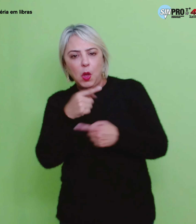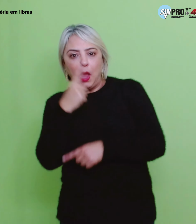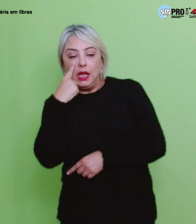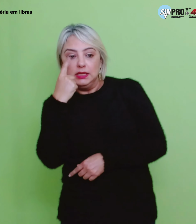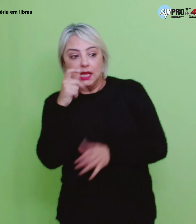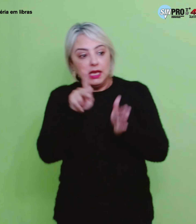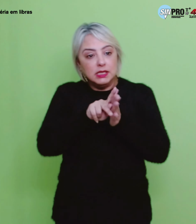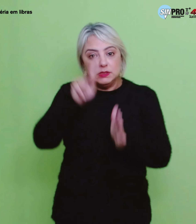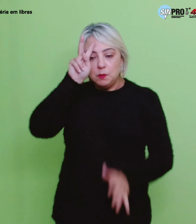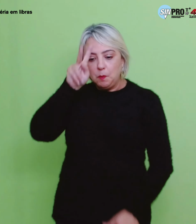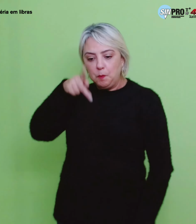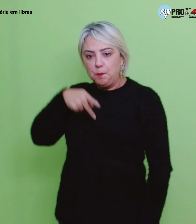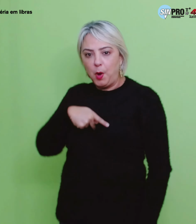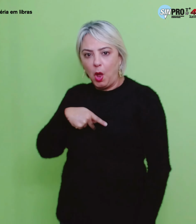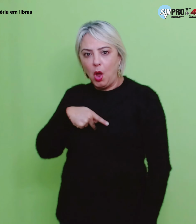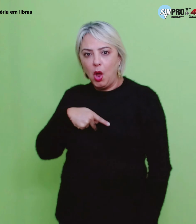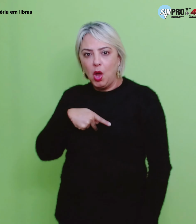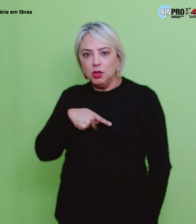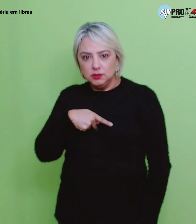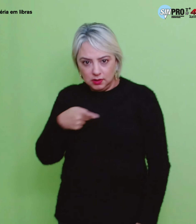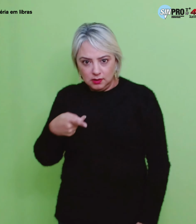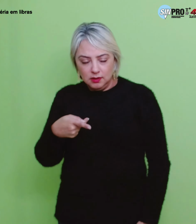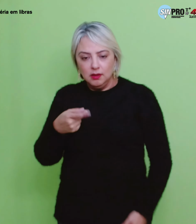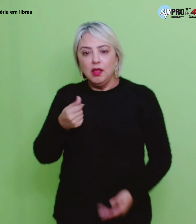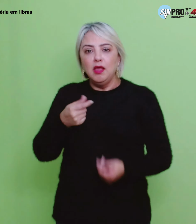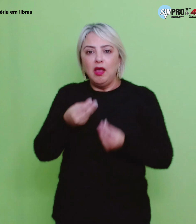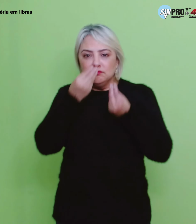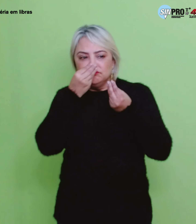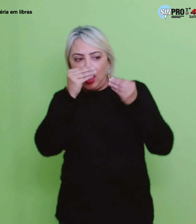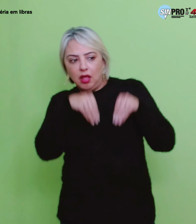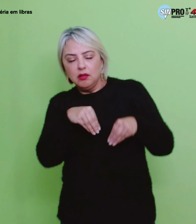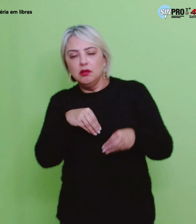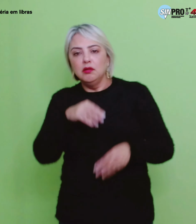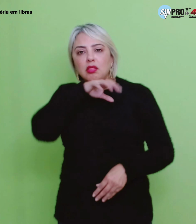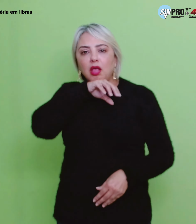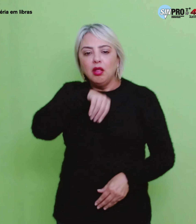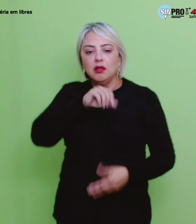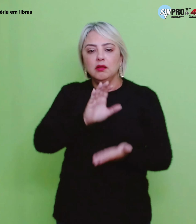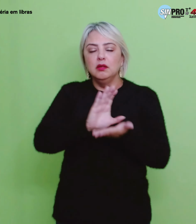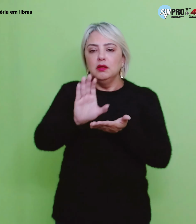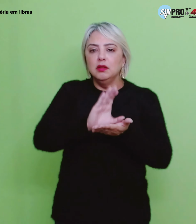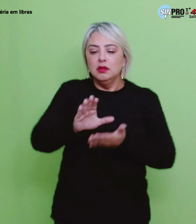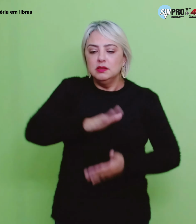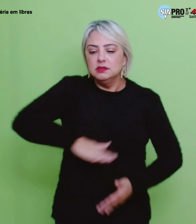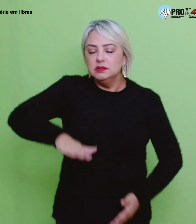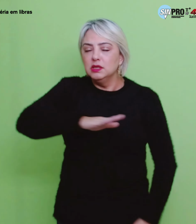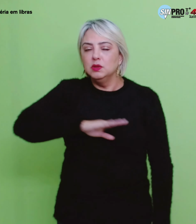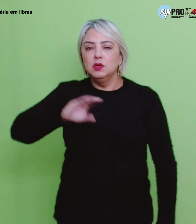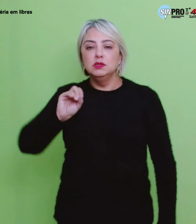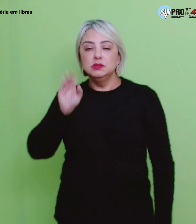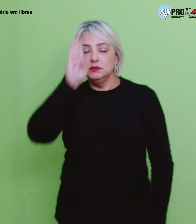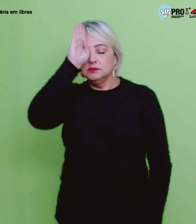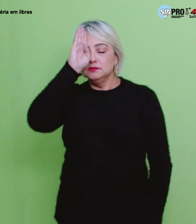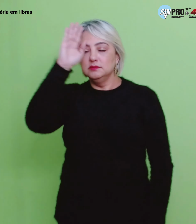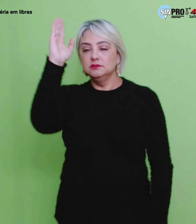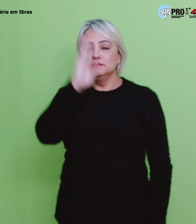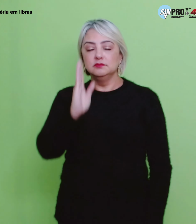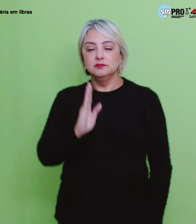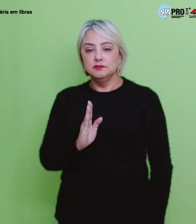voltam para interesses próprios em detrimento de investimento em setores imprescindíveis para